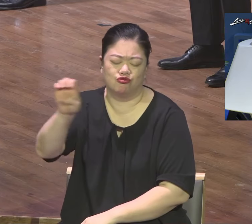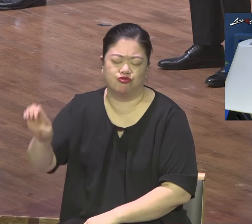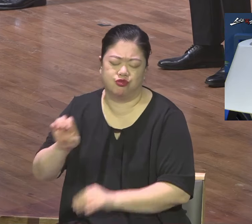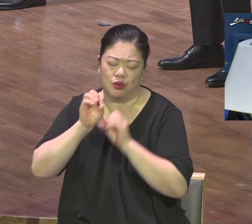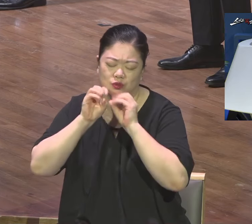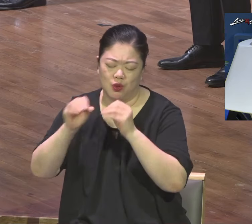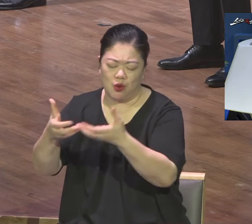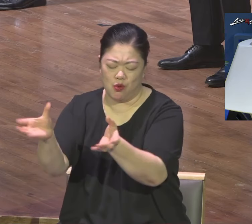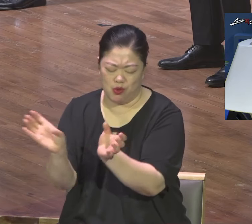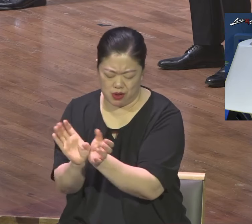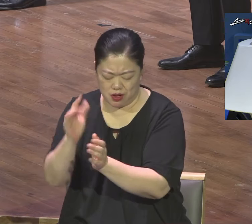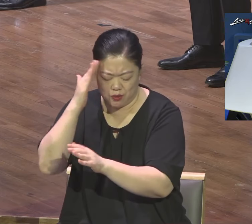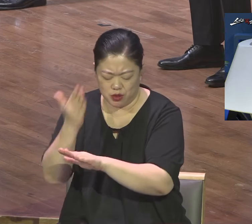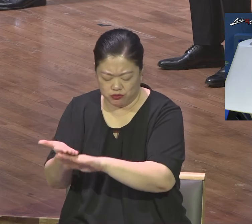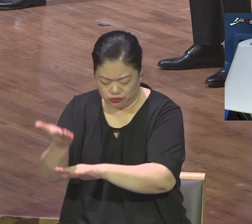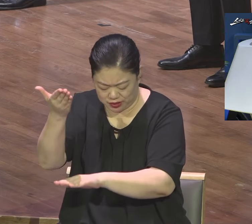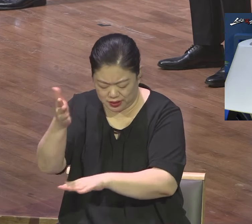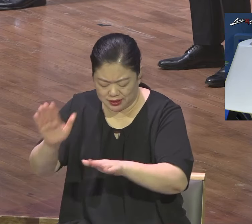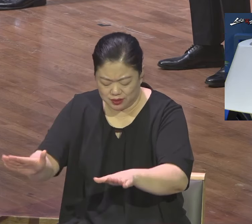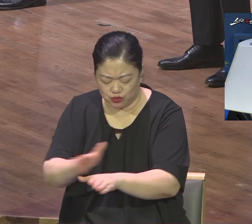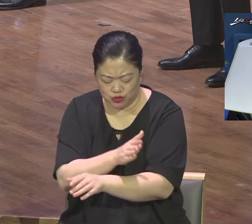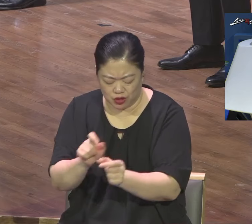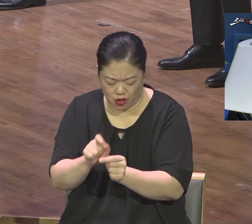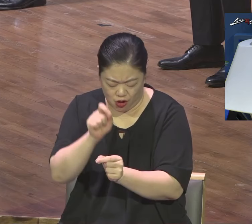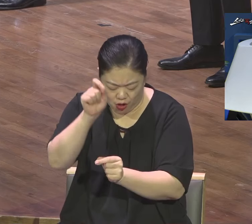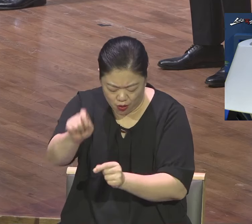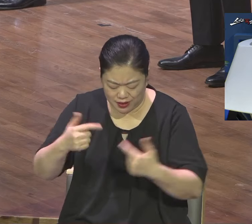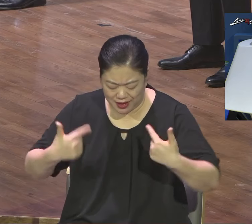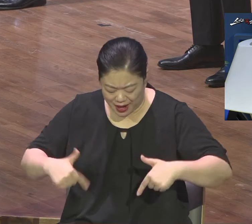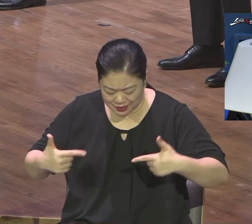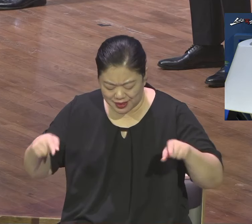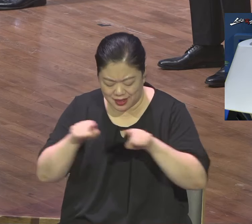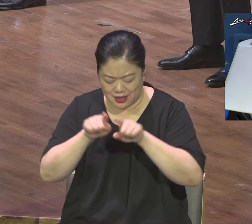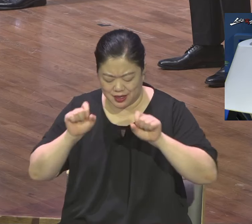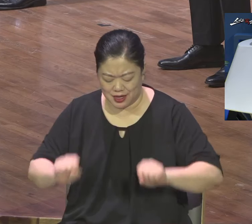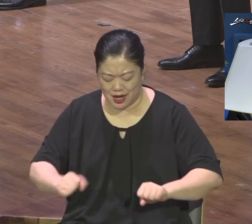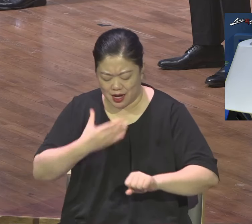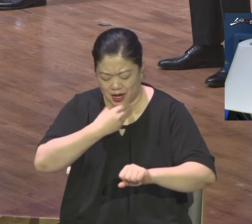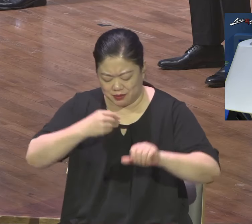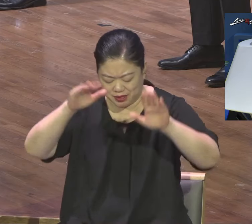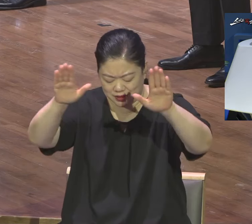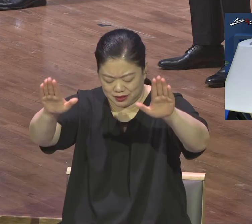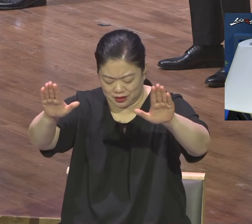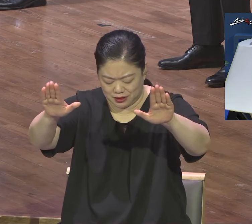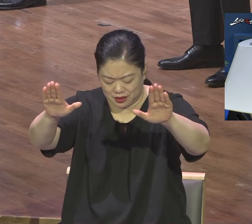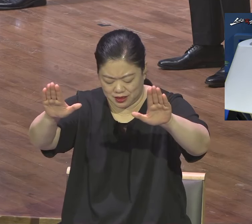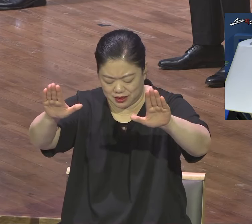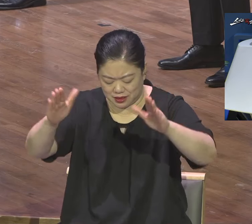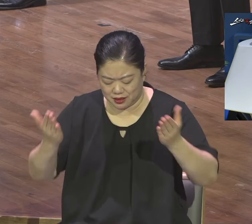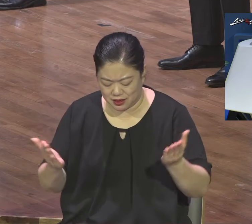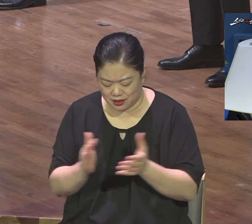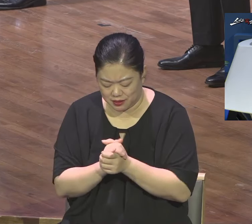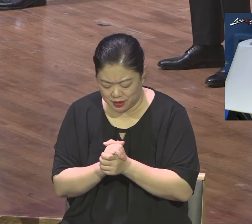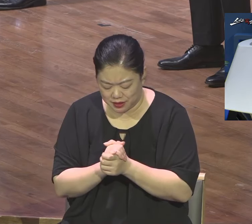유럽 성도님들 머리머리 위해 이제부터 영원토록 항상 함께 계실지어다. 아멘, 아멘.